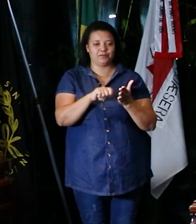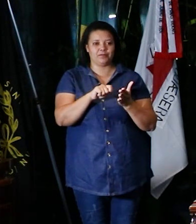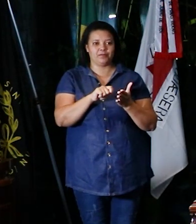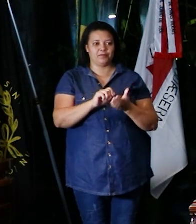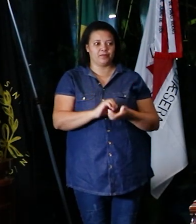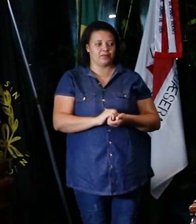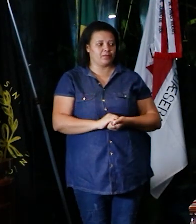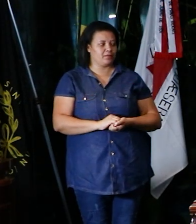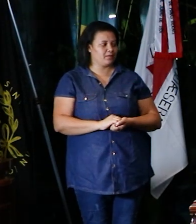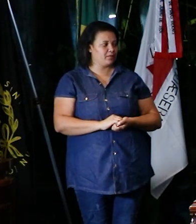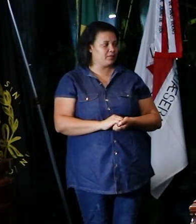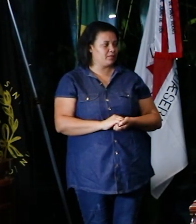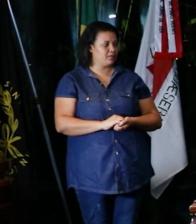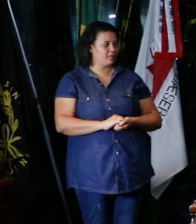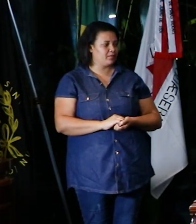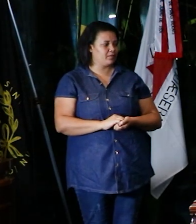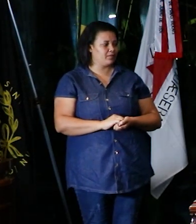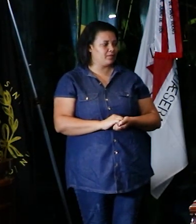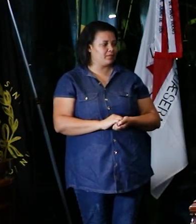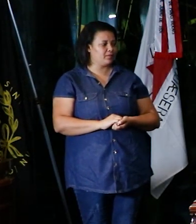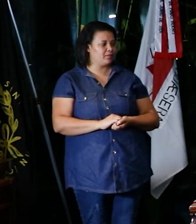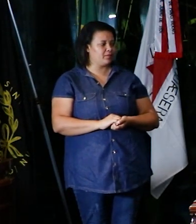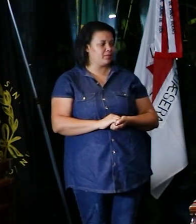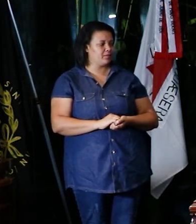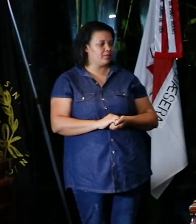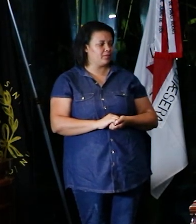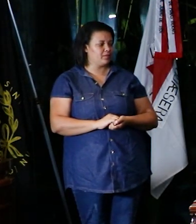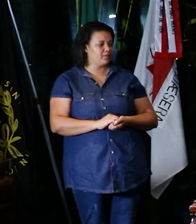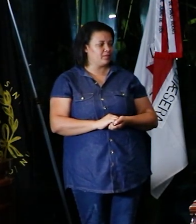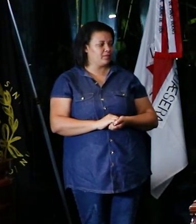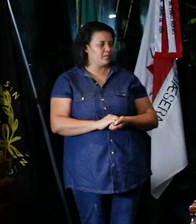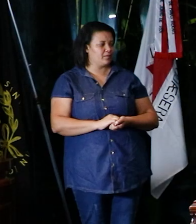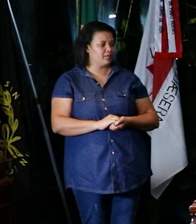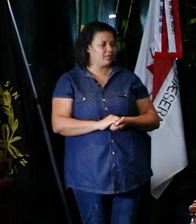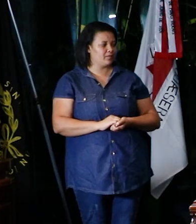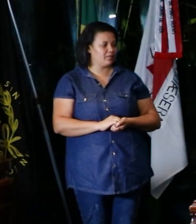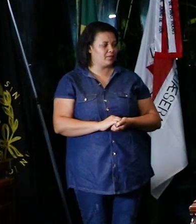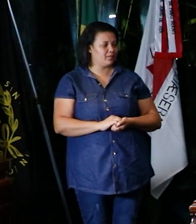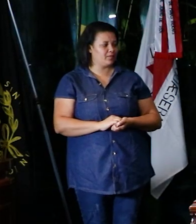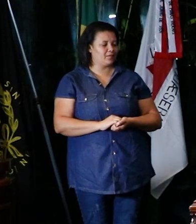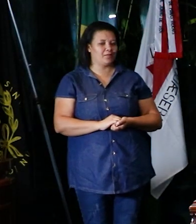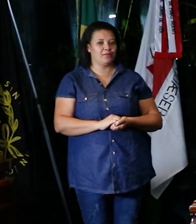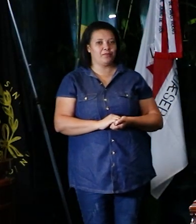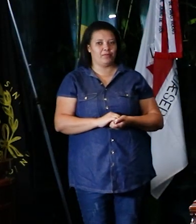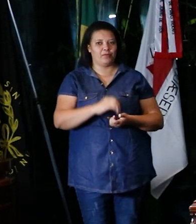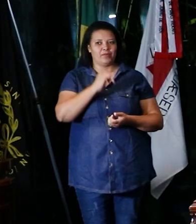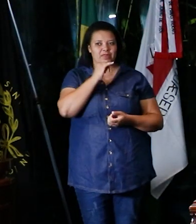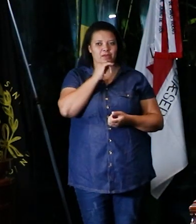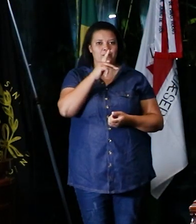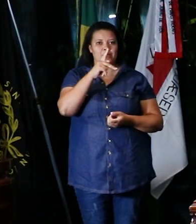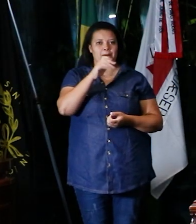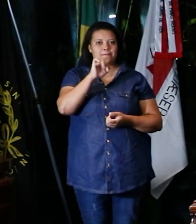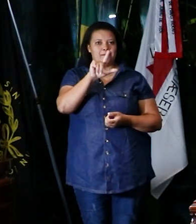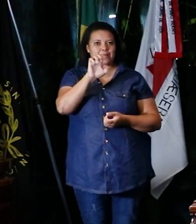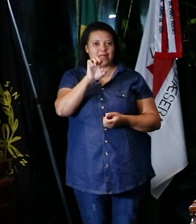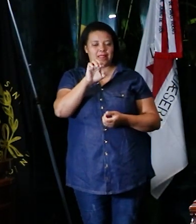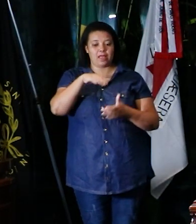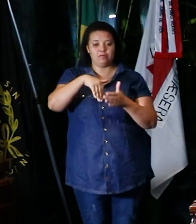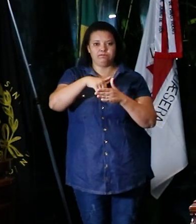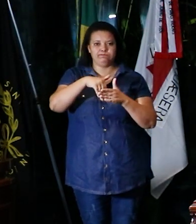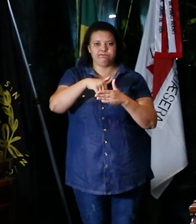de... Vocês vão receber. Que ele, na despedida do Pelé, num